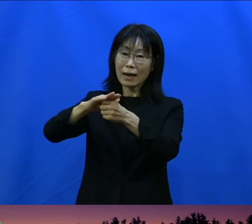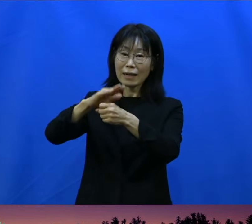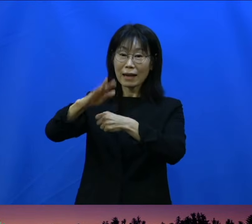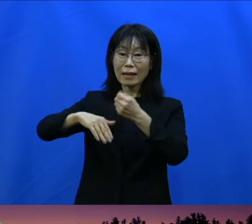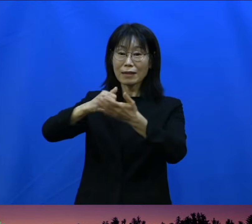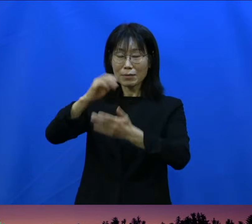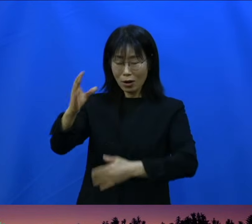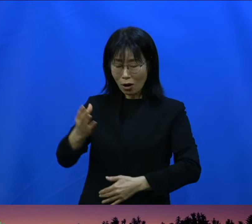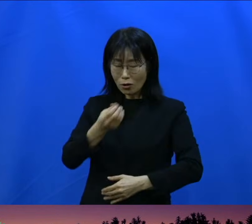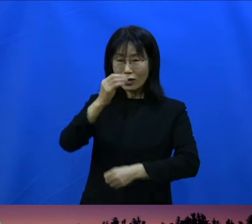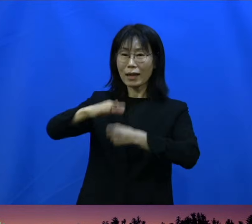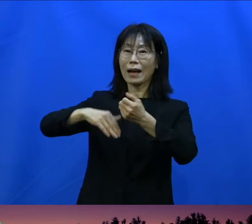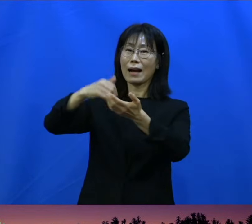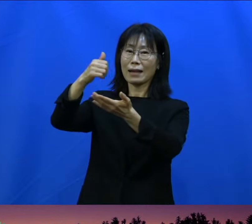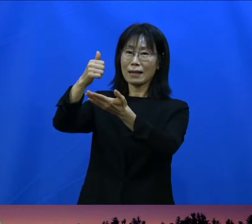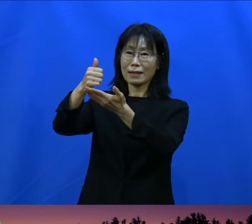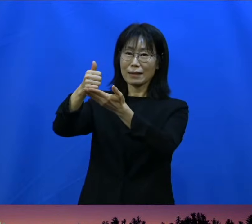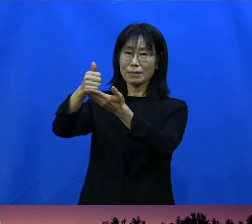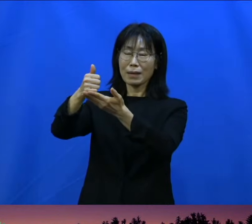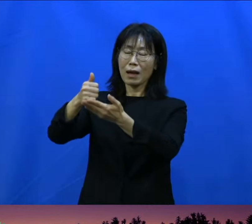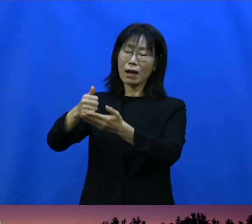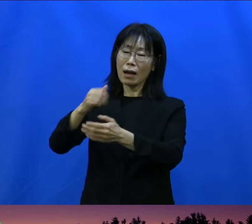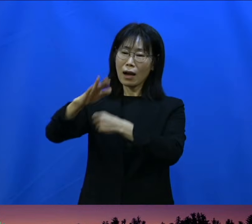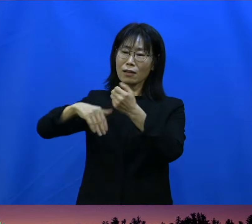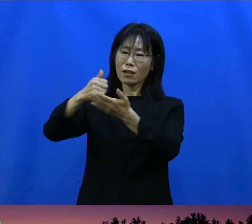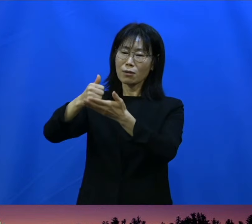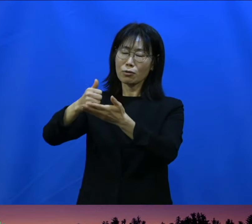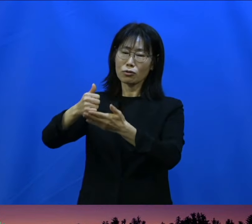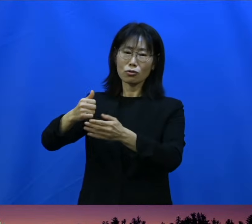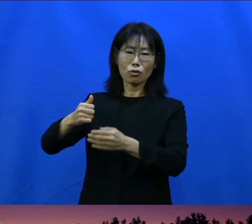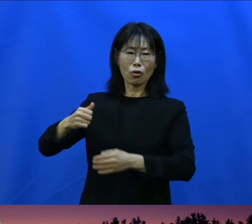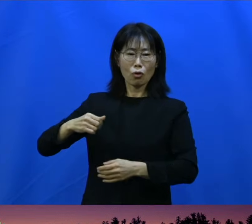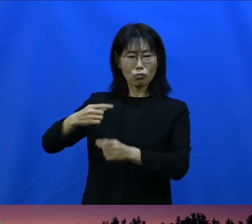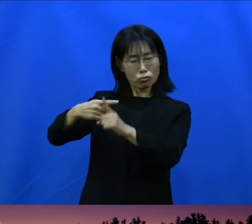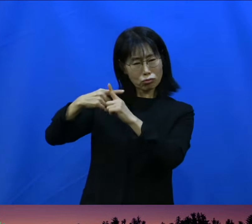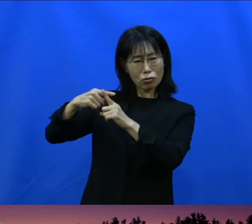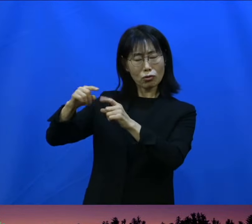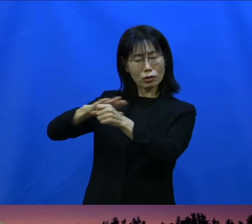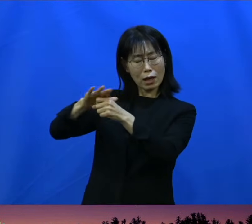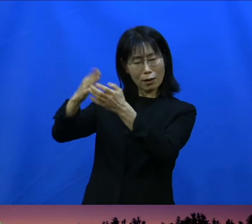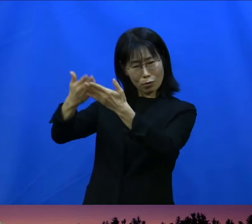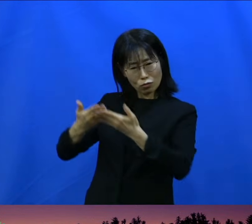거룩의 하나님은 듣고 싶지가 않아요. 근데 하나님은 거룩의 하나님을 말하고 싶어 하세요.